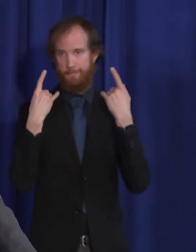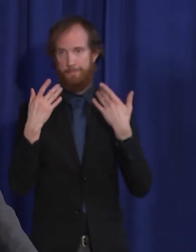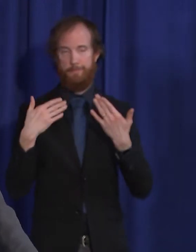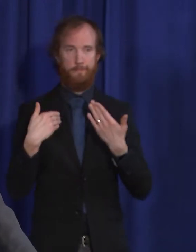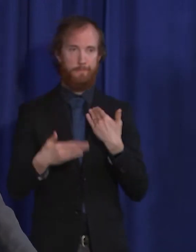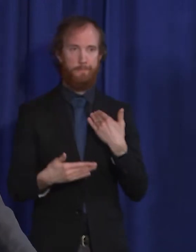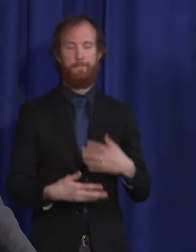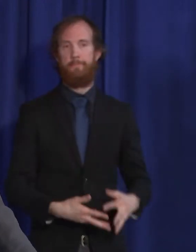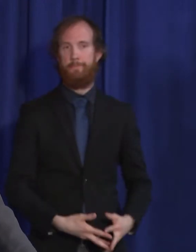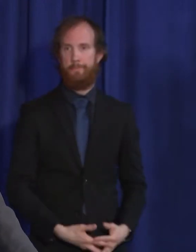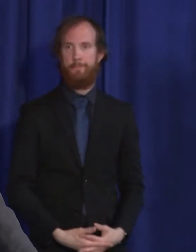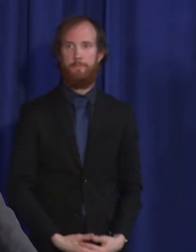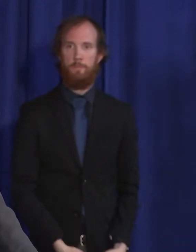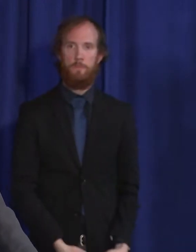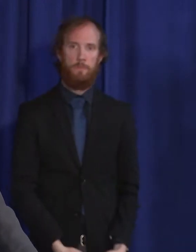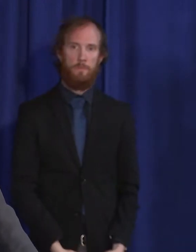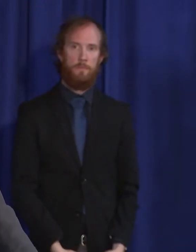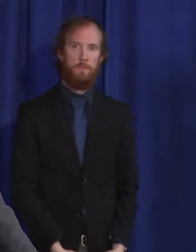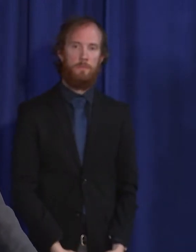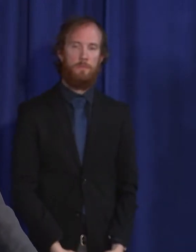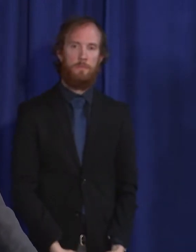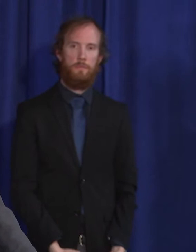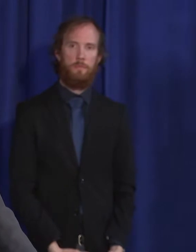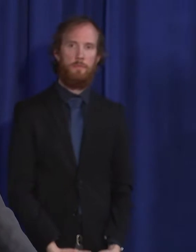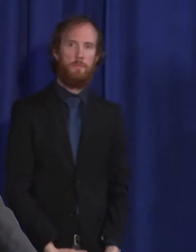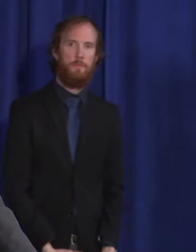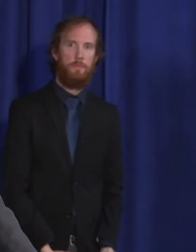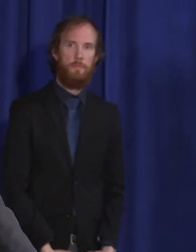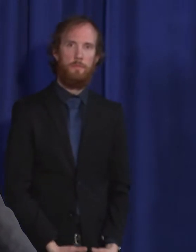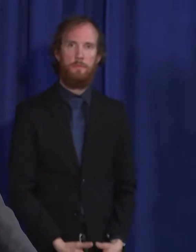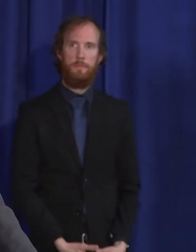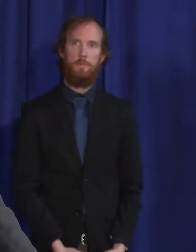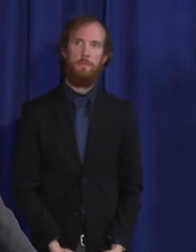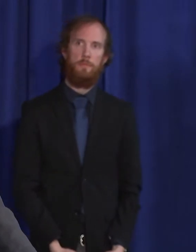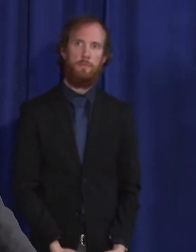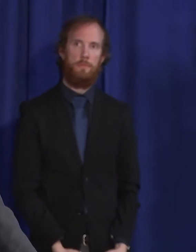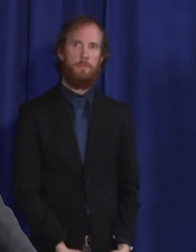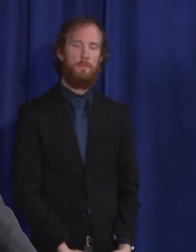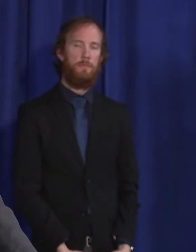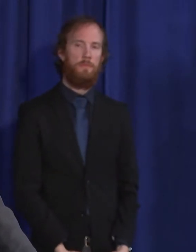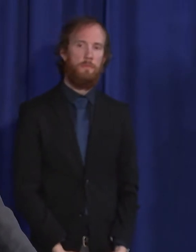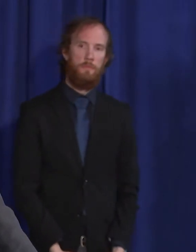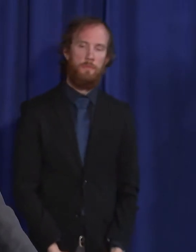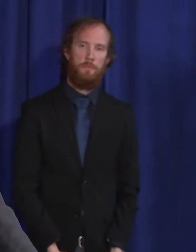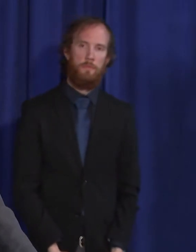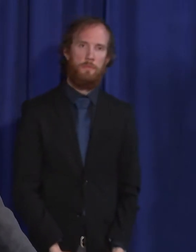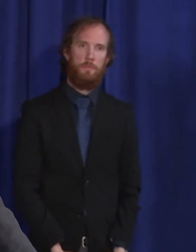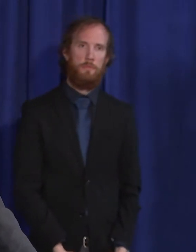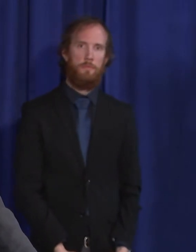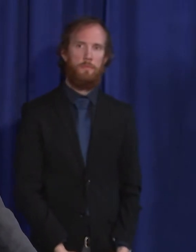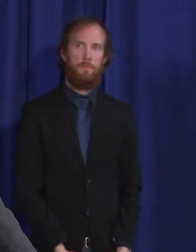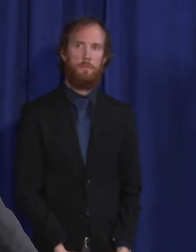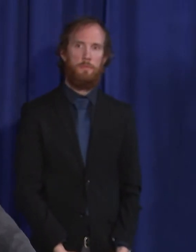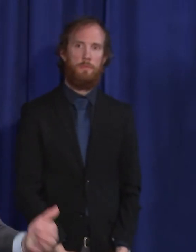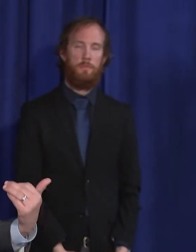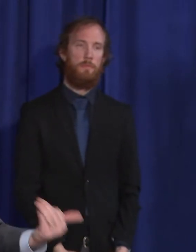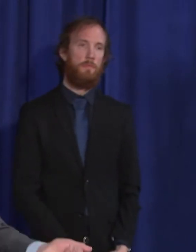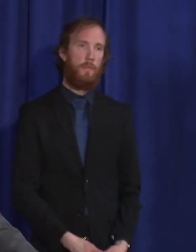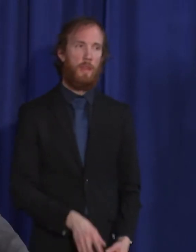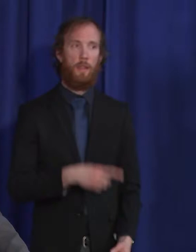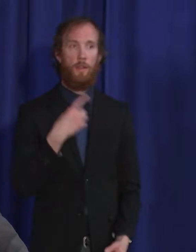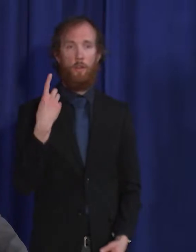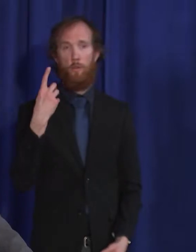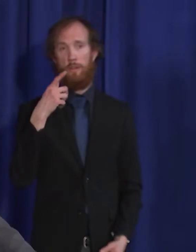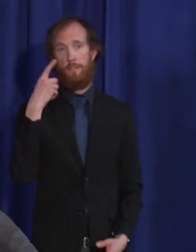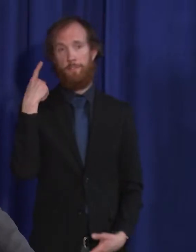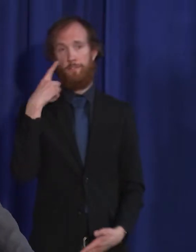siempre vamos a seguir con la ciencia, y para nuestras familias todavía pido por favor que se vacunen, es la mejor protección. And as always for our families, we're always